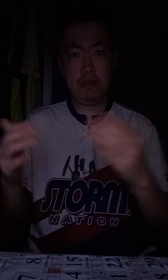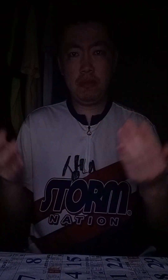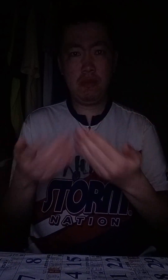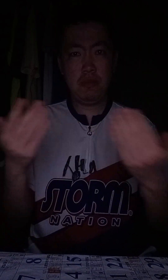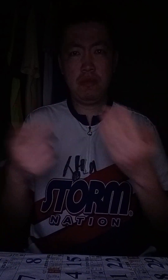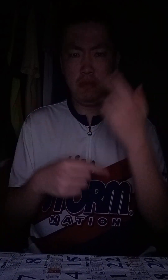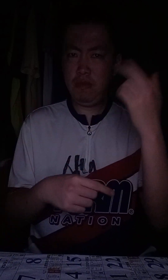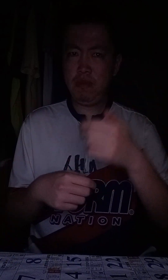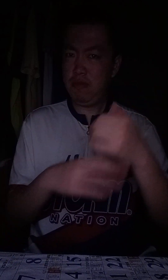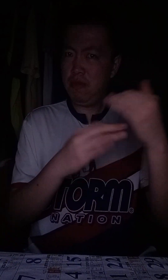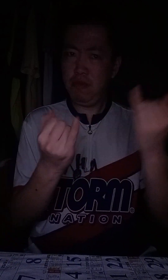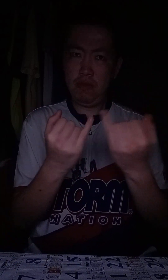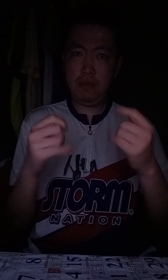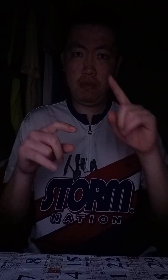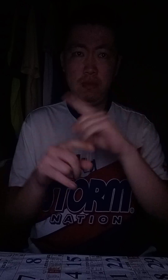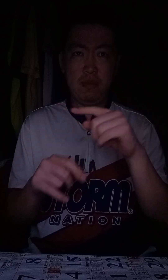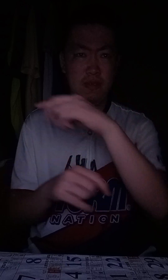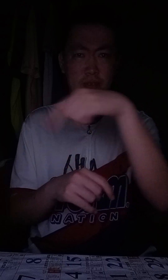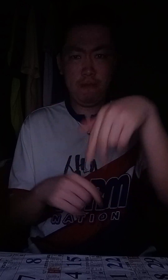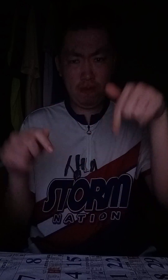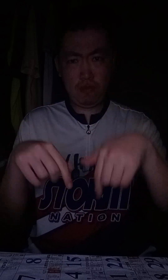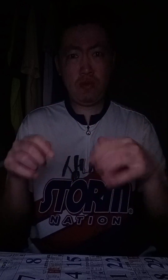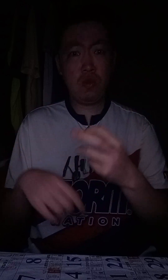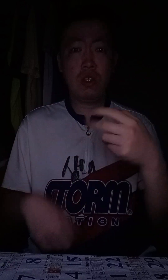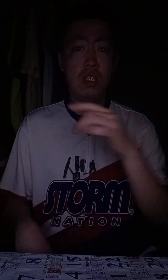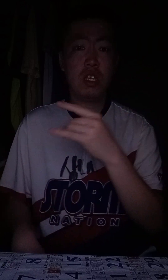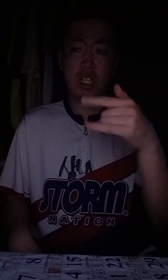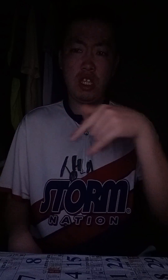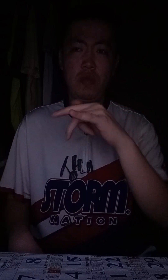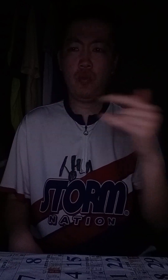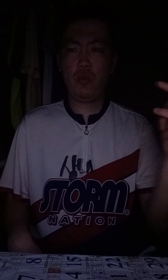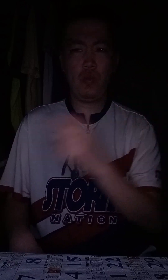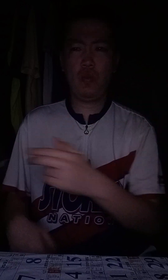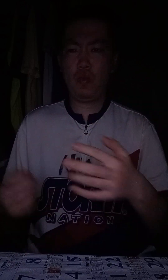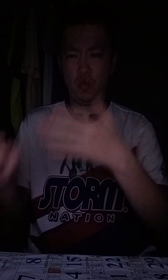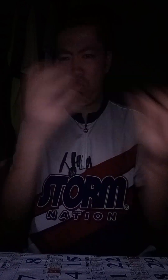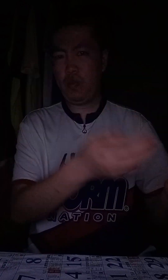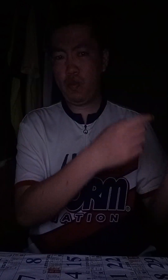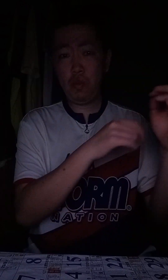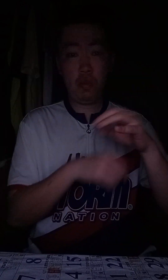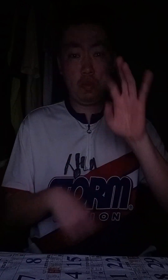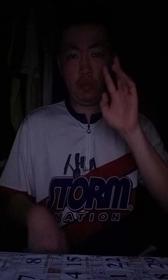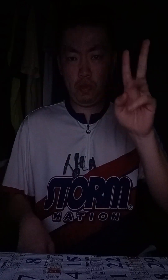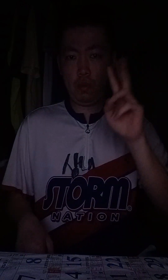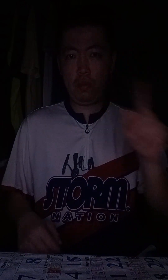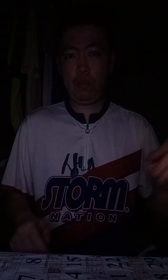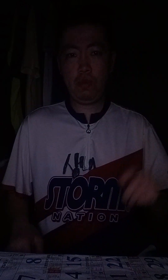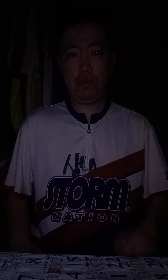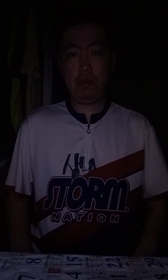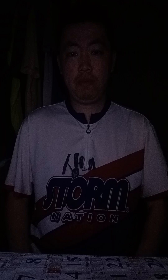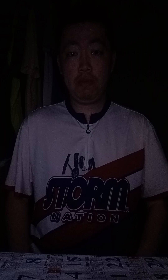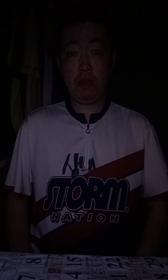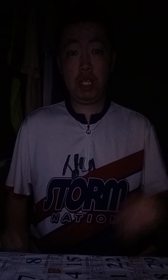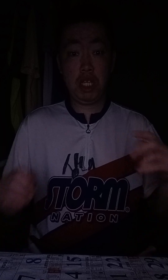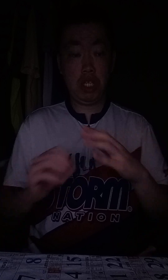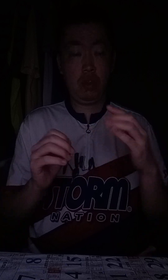할증에 지자체 지원금까지 줄어들 수 있어 기사들에게 책임을 떠넘기는 실정입니다. 1차 때도 그러더라고. 1차